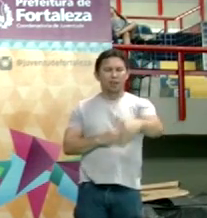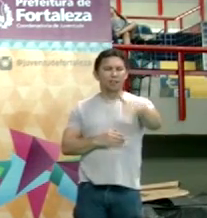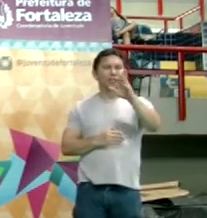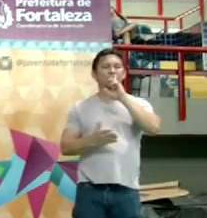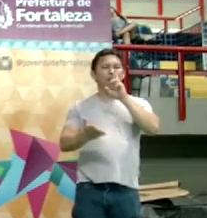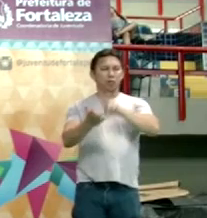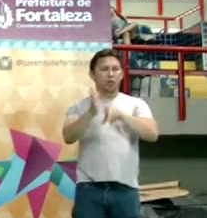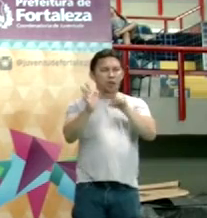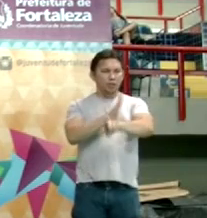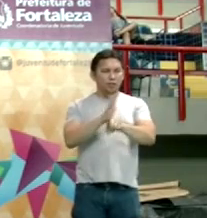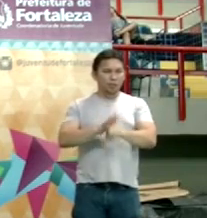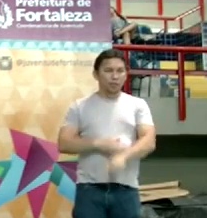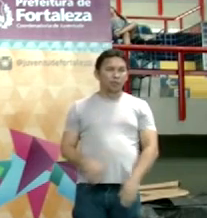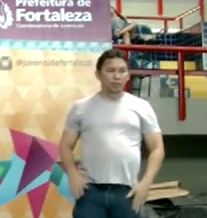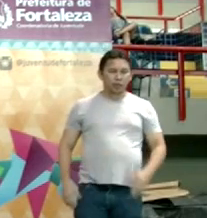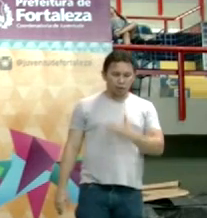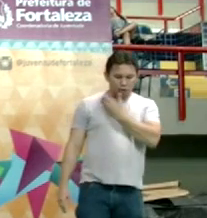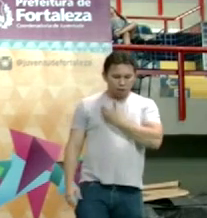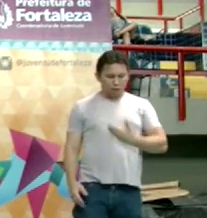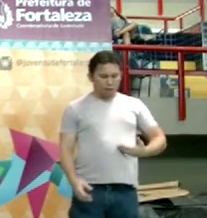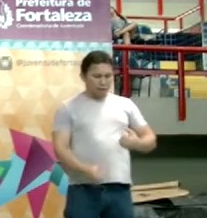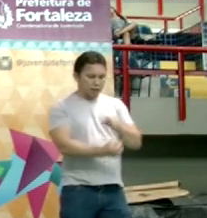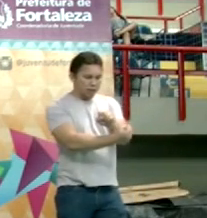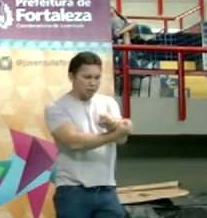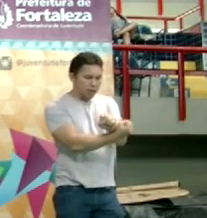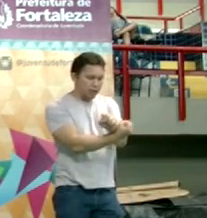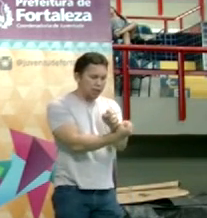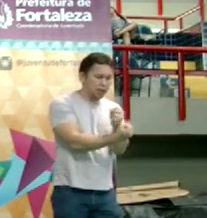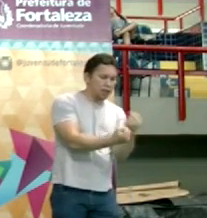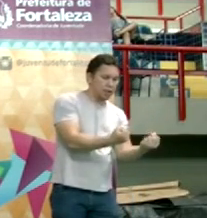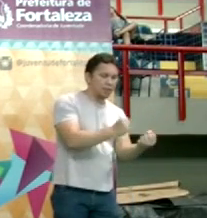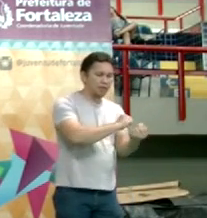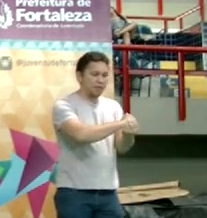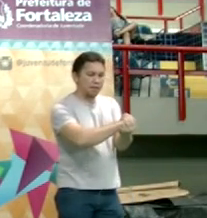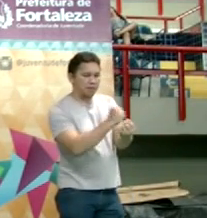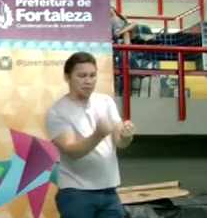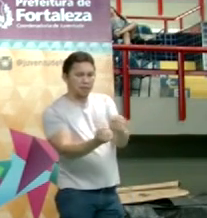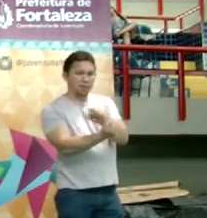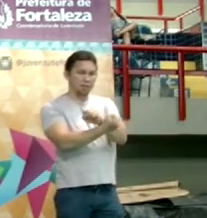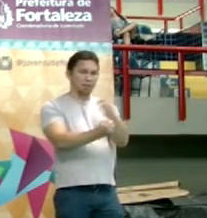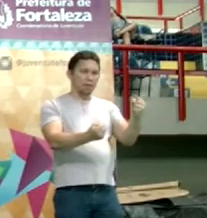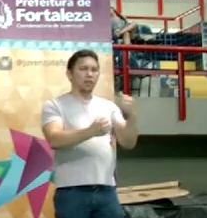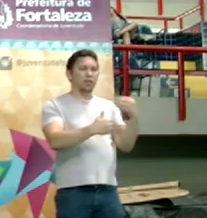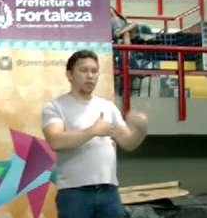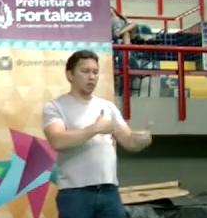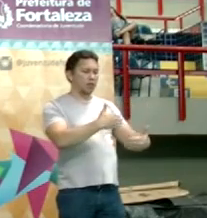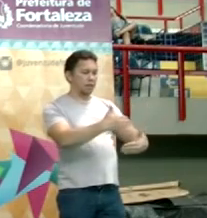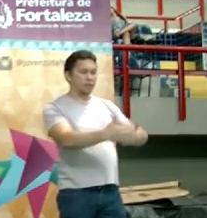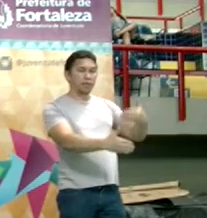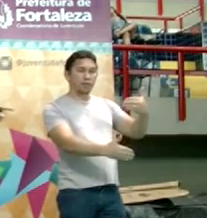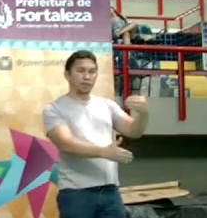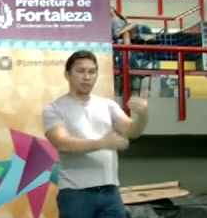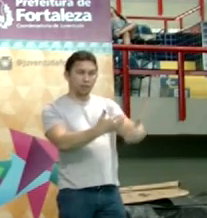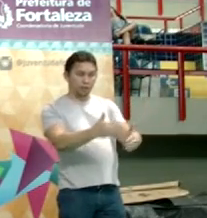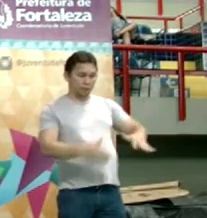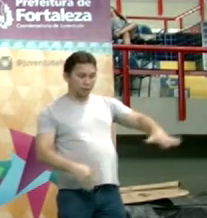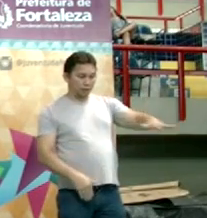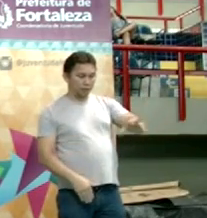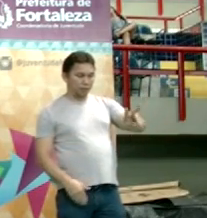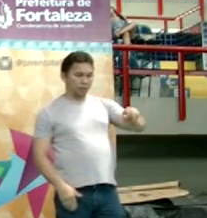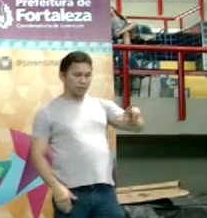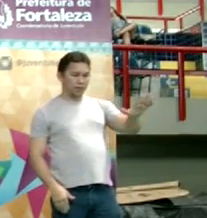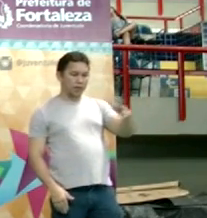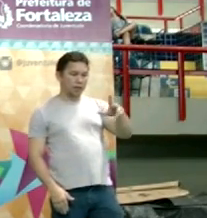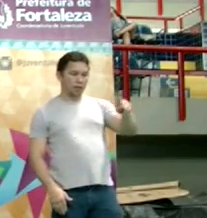frente, e aí o governo ele vai gradualmente acabando com a escravidão. Então a tendência é, com o tempo, a produção do Vale do